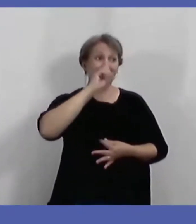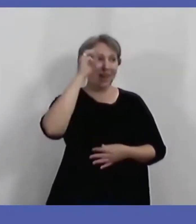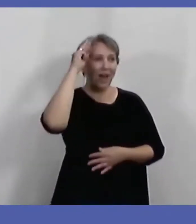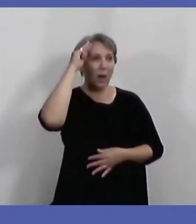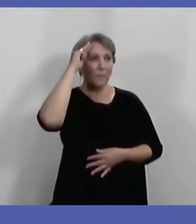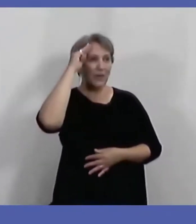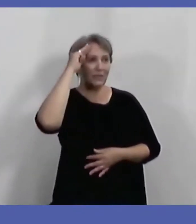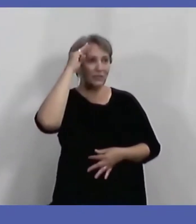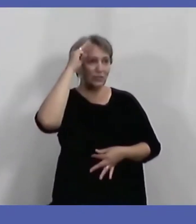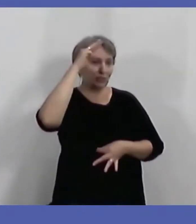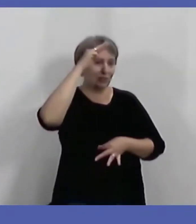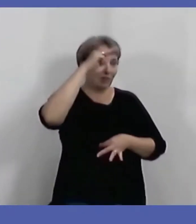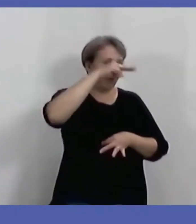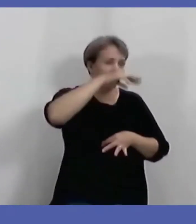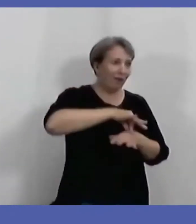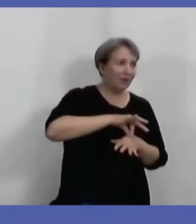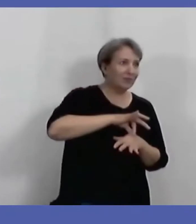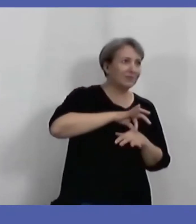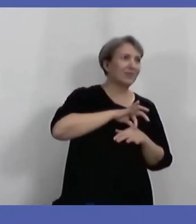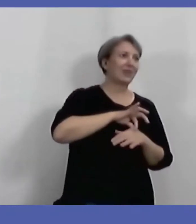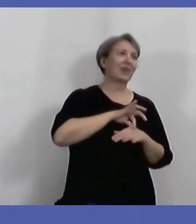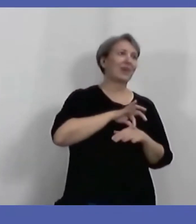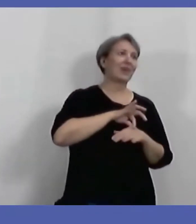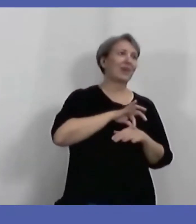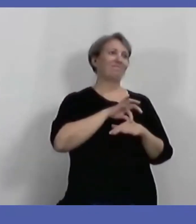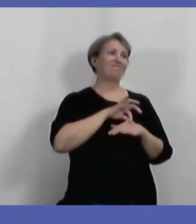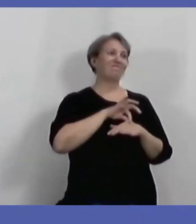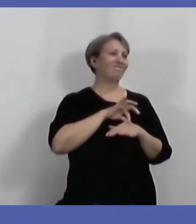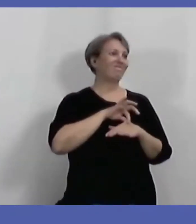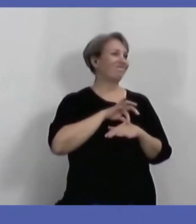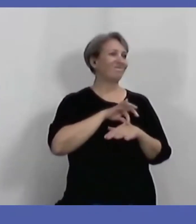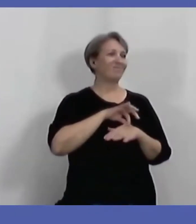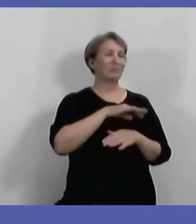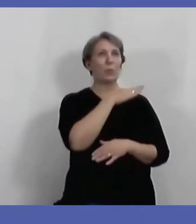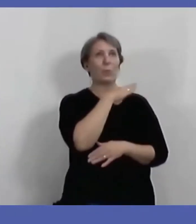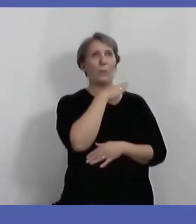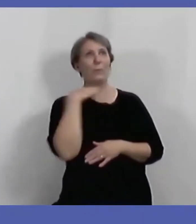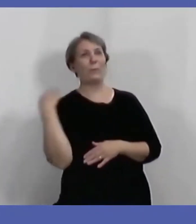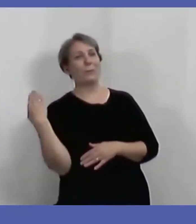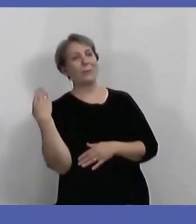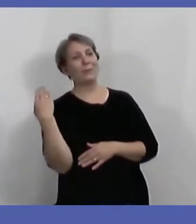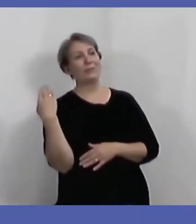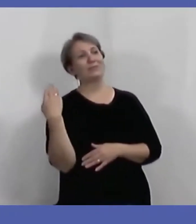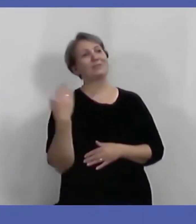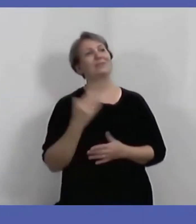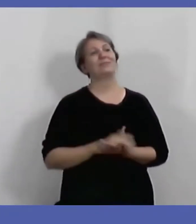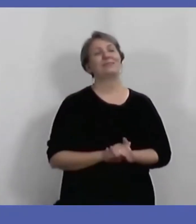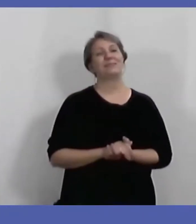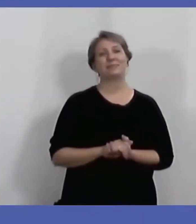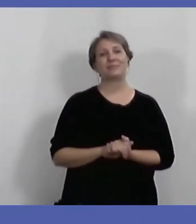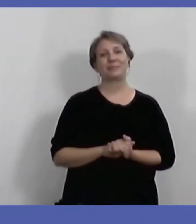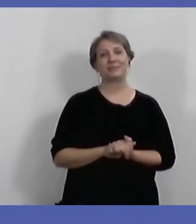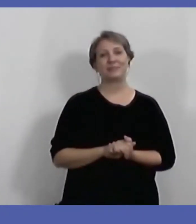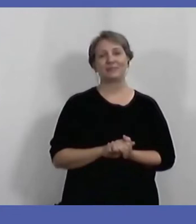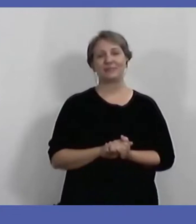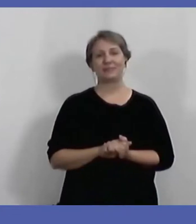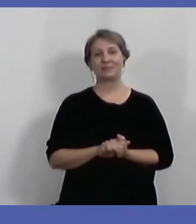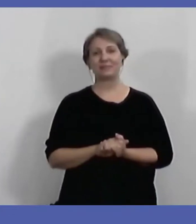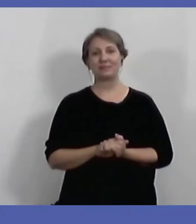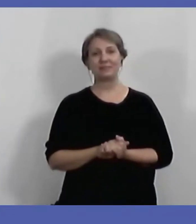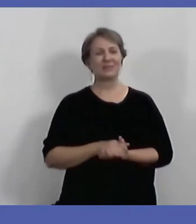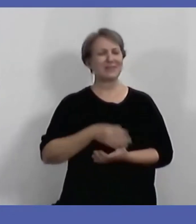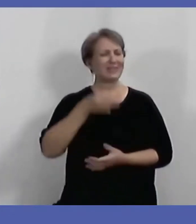para morte. A mente posta na carne dá para morte. É certeza,